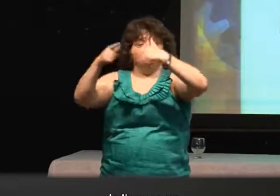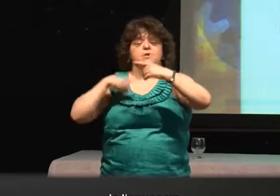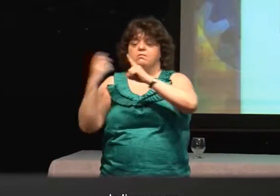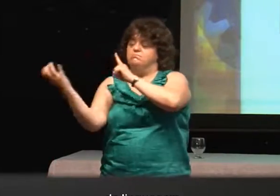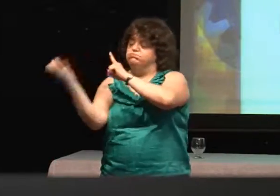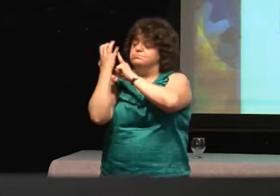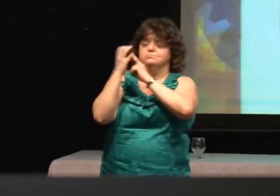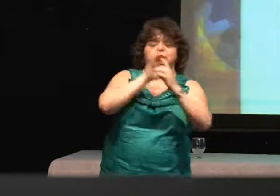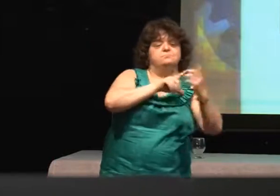linguagem.